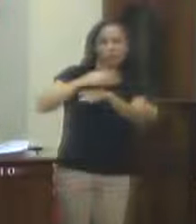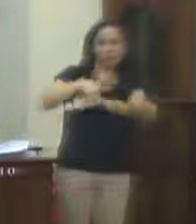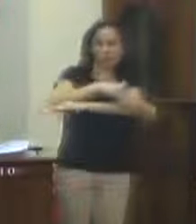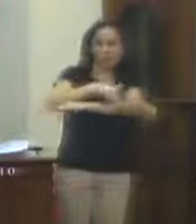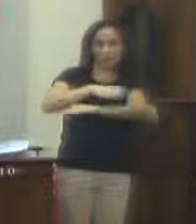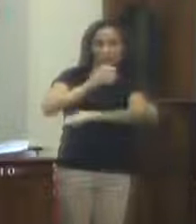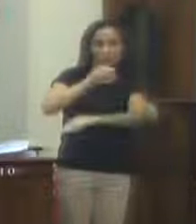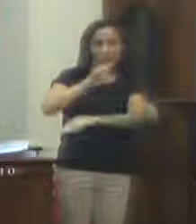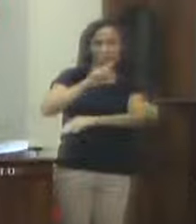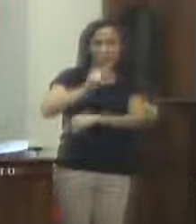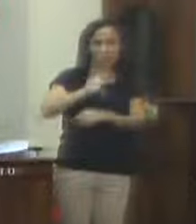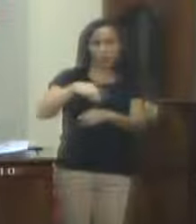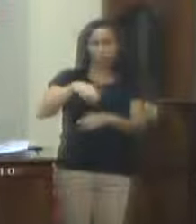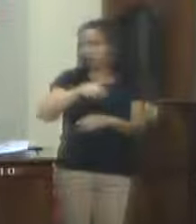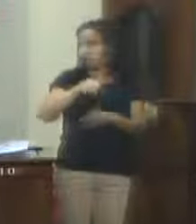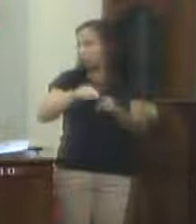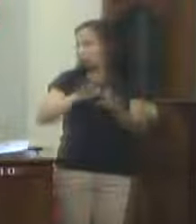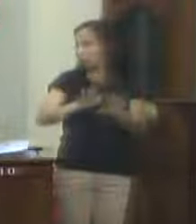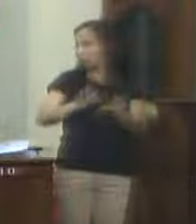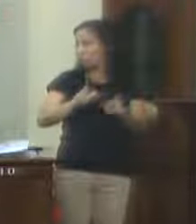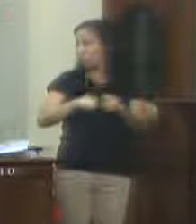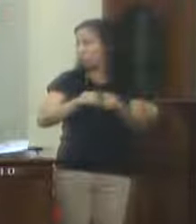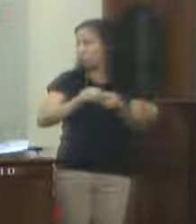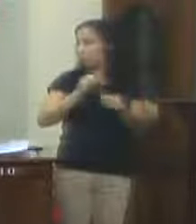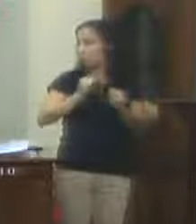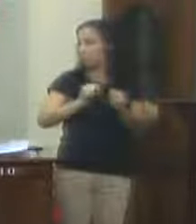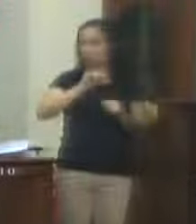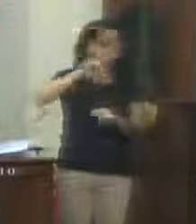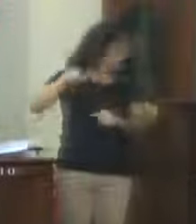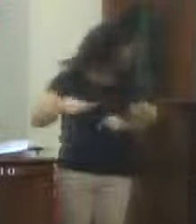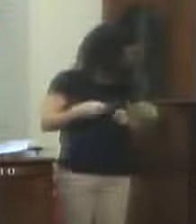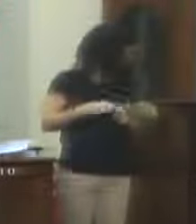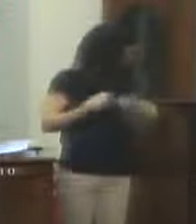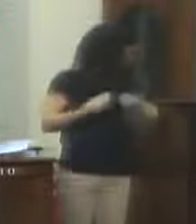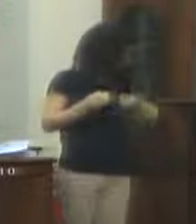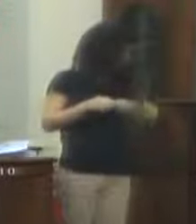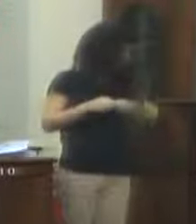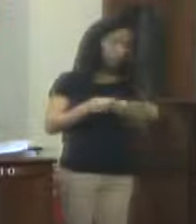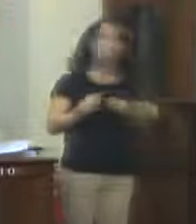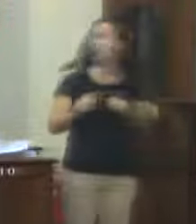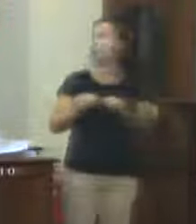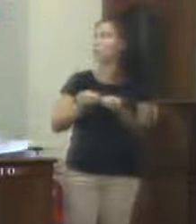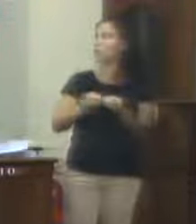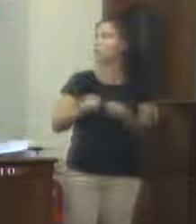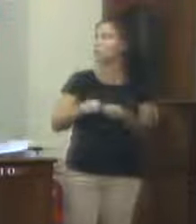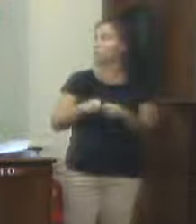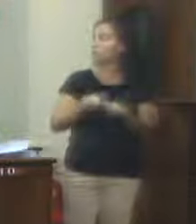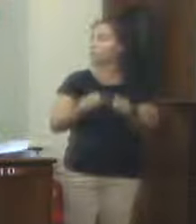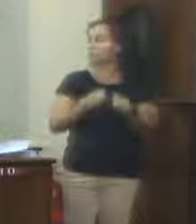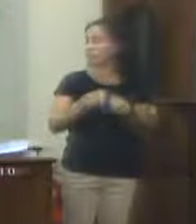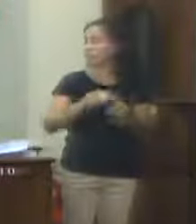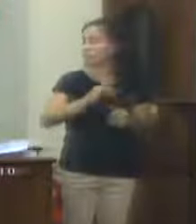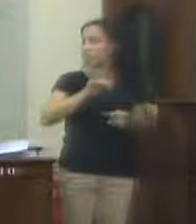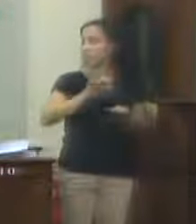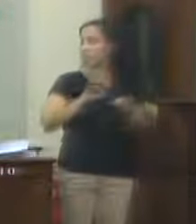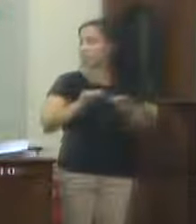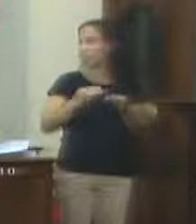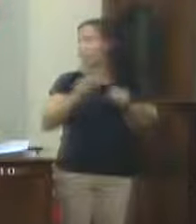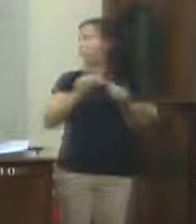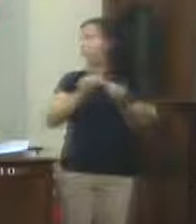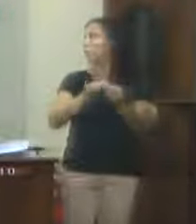contramão de direção. Porém, esta prática pode acarretar sérios riscos de acidentes, que neste caso específico torna-se